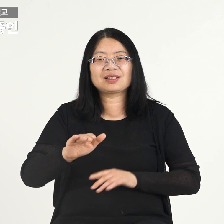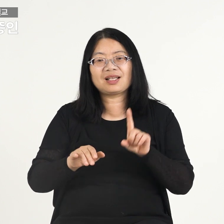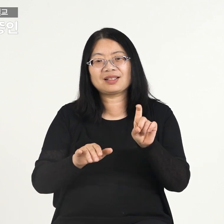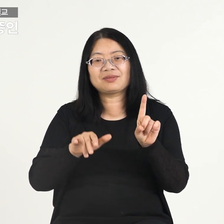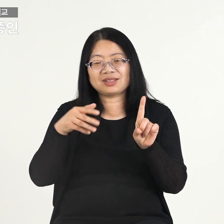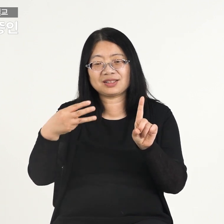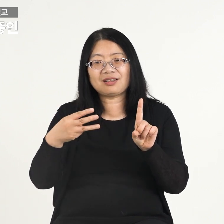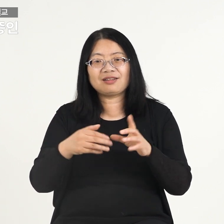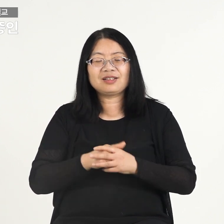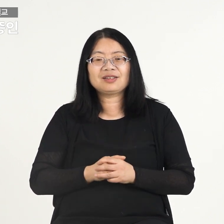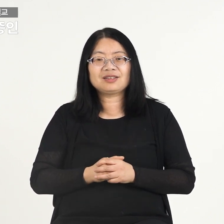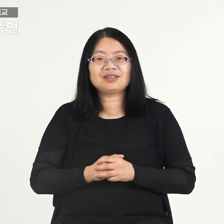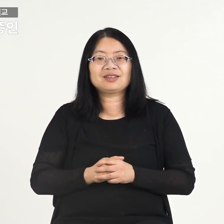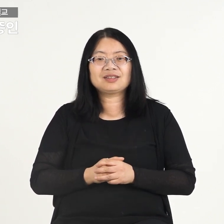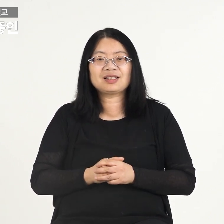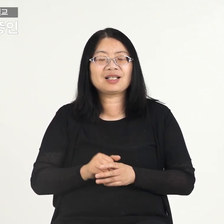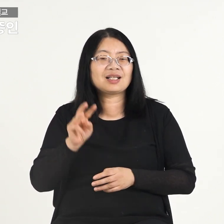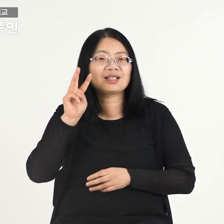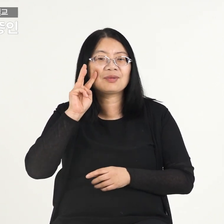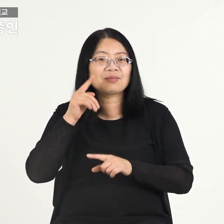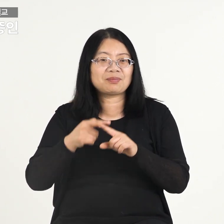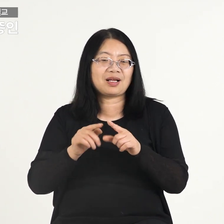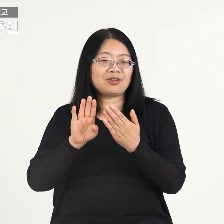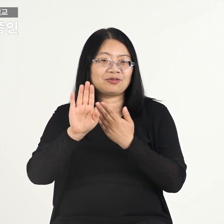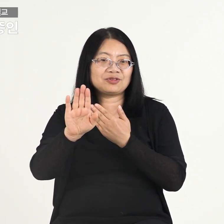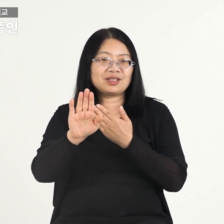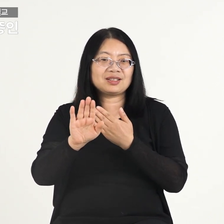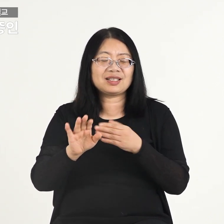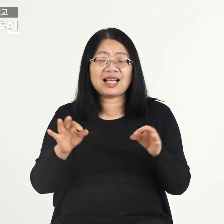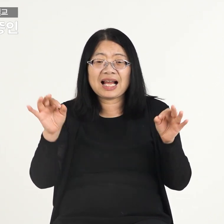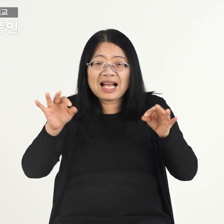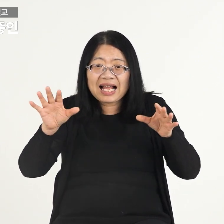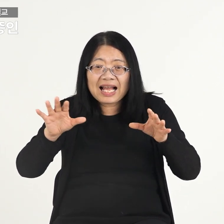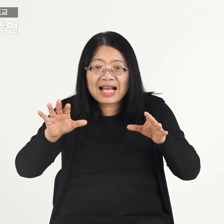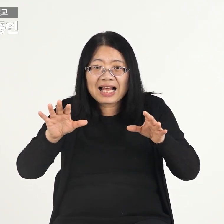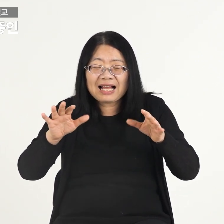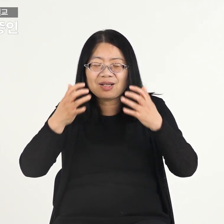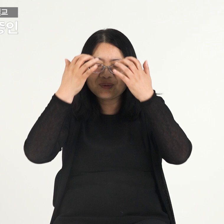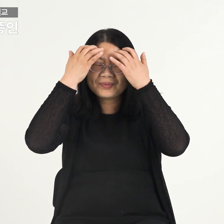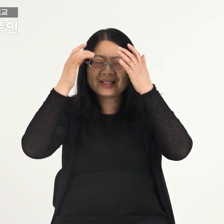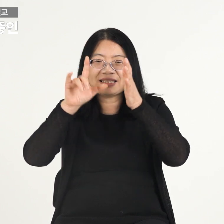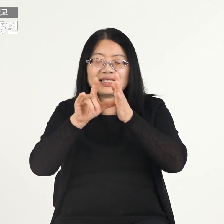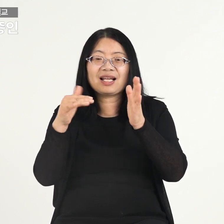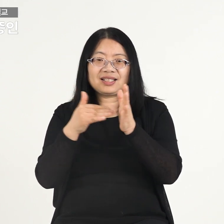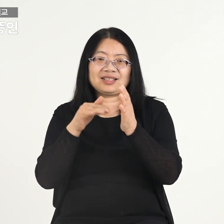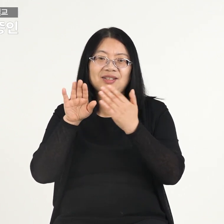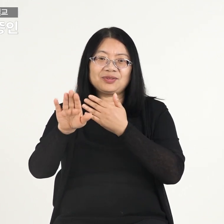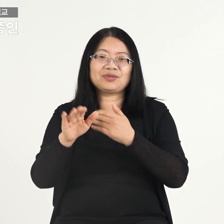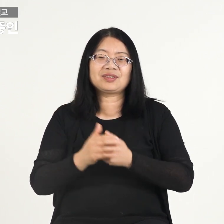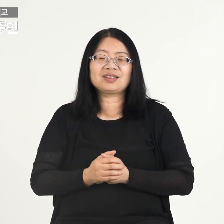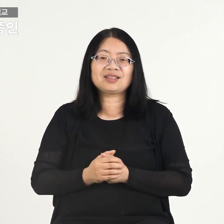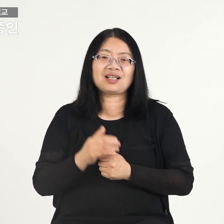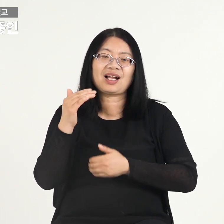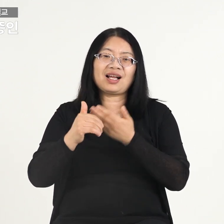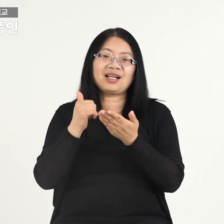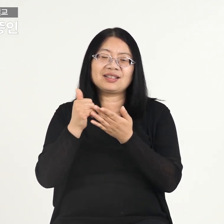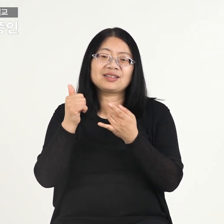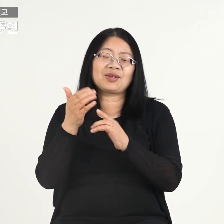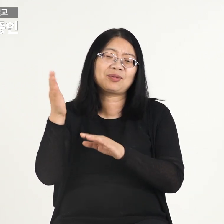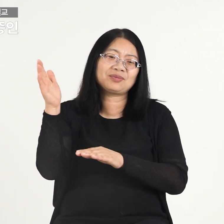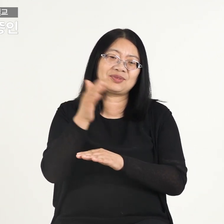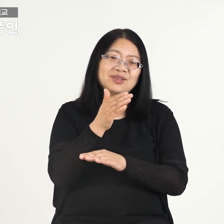11절 3일 반 후에 그 한시적인 고난의 시간이 끝나고